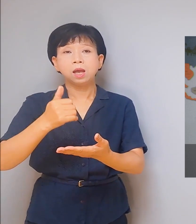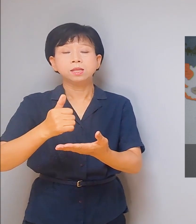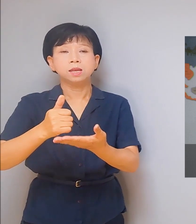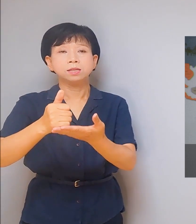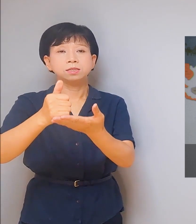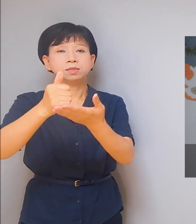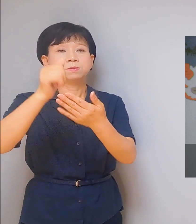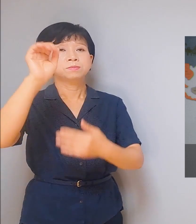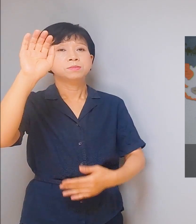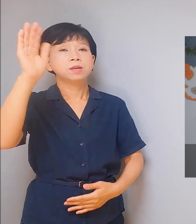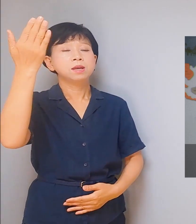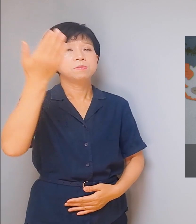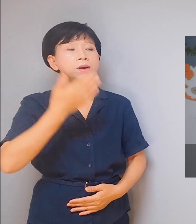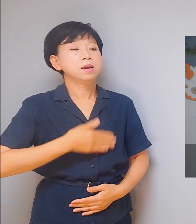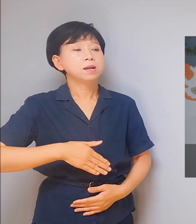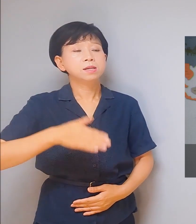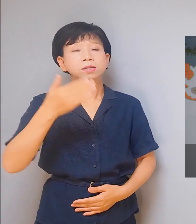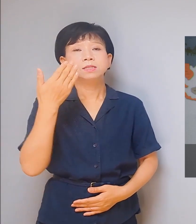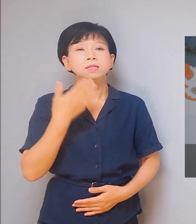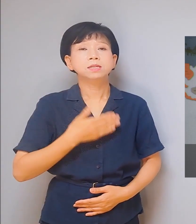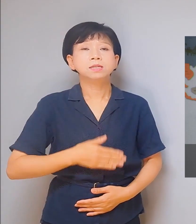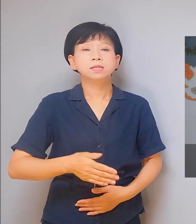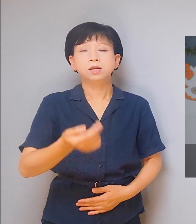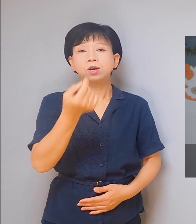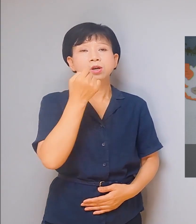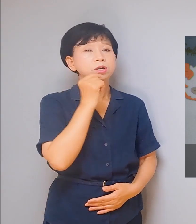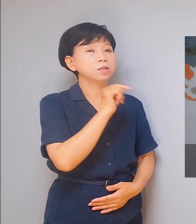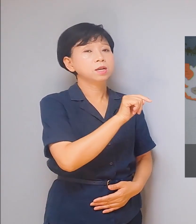주가 하나님